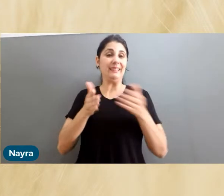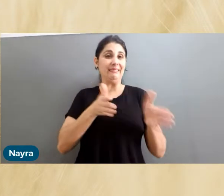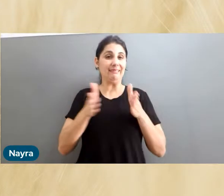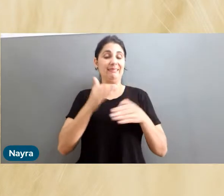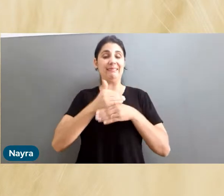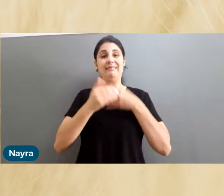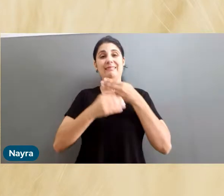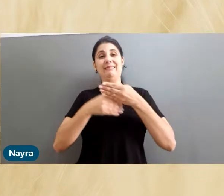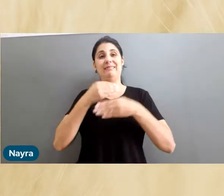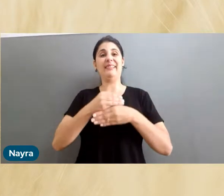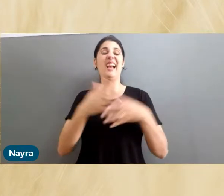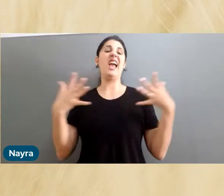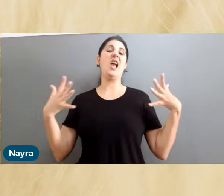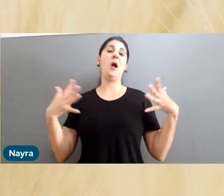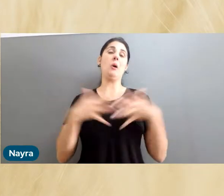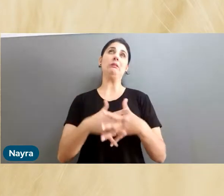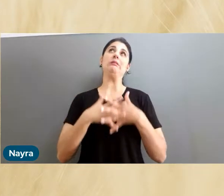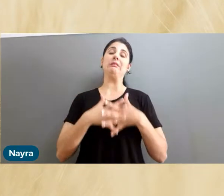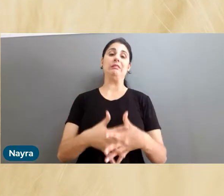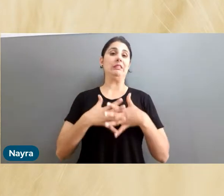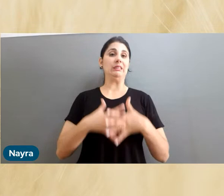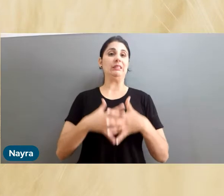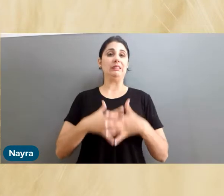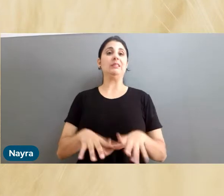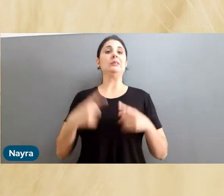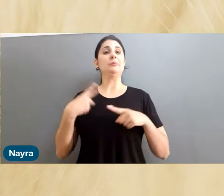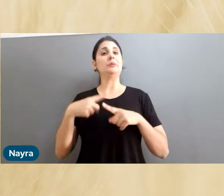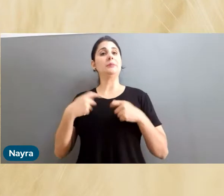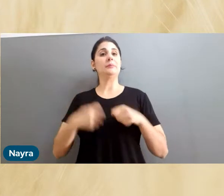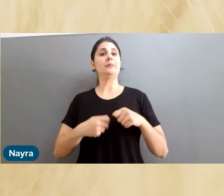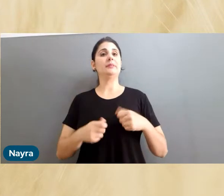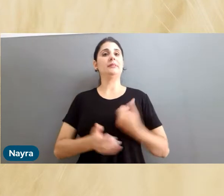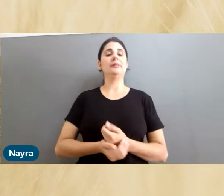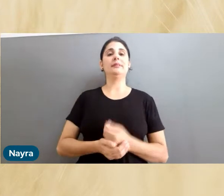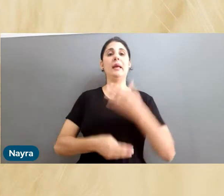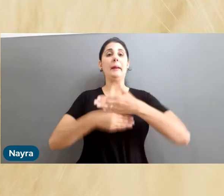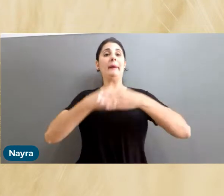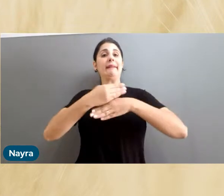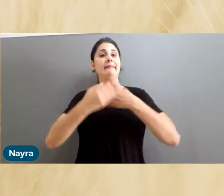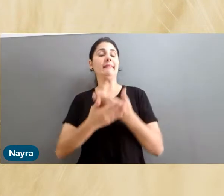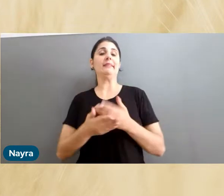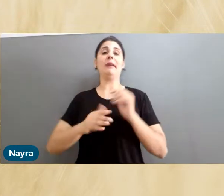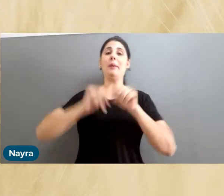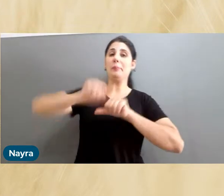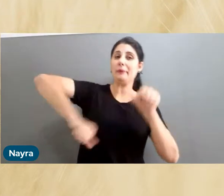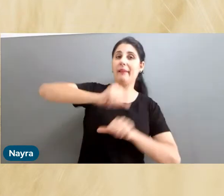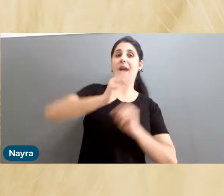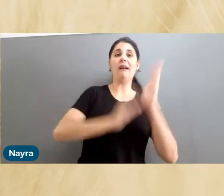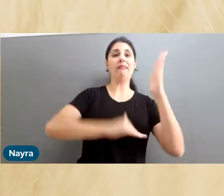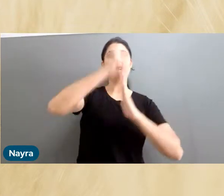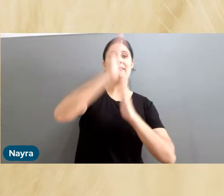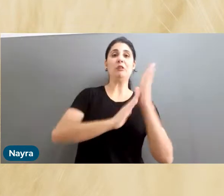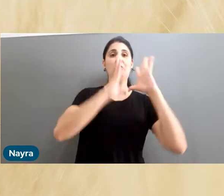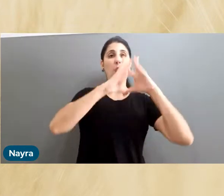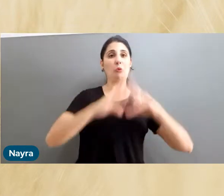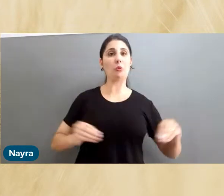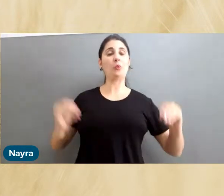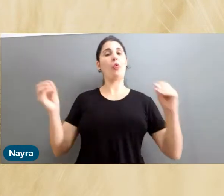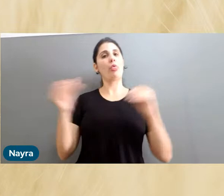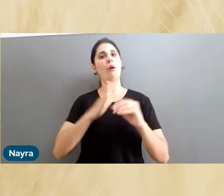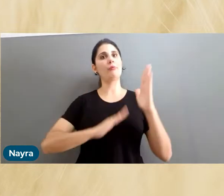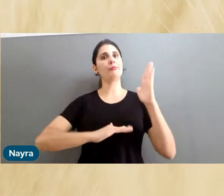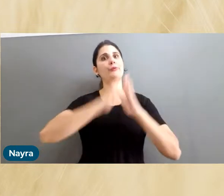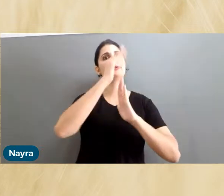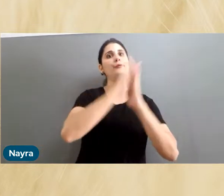momento complicado, porque a gente tem que abrir mão das paredes antigas, daquela pintura que a gente quer mudar, daqueles móveis que a